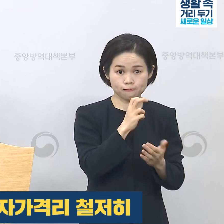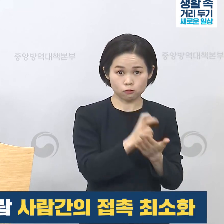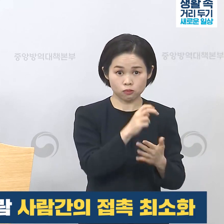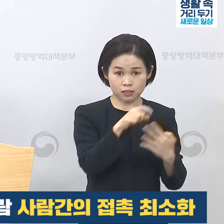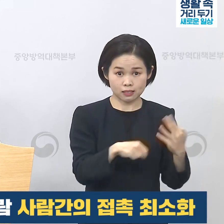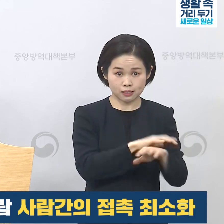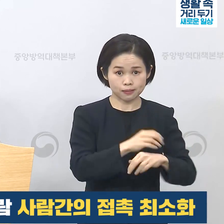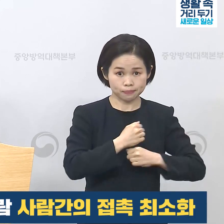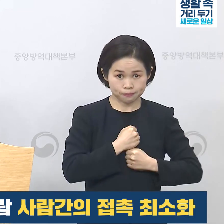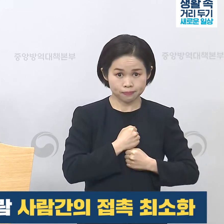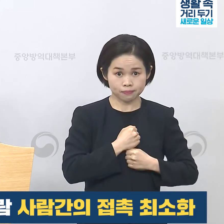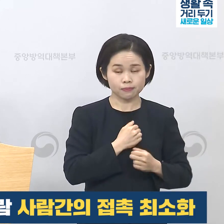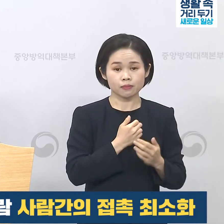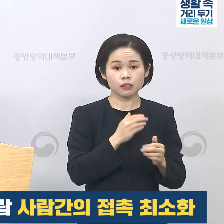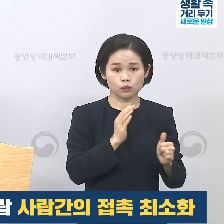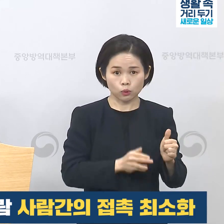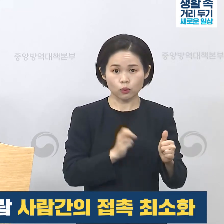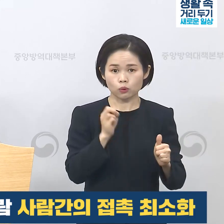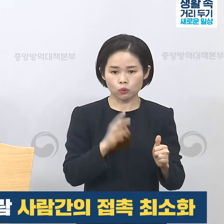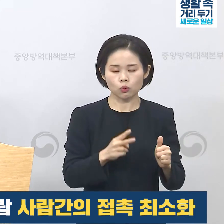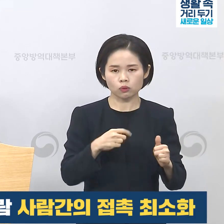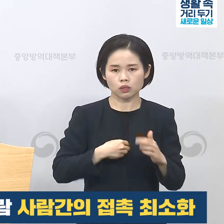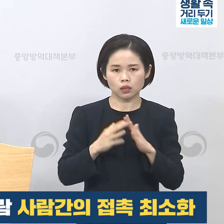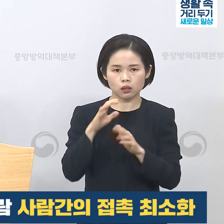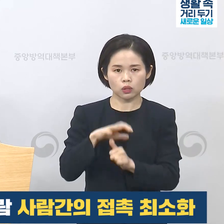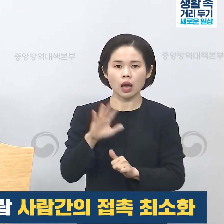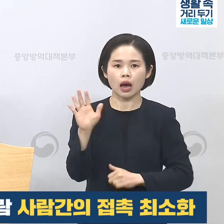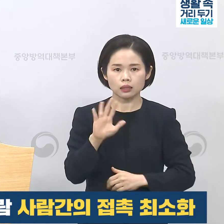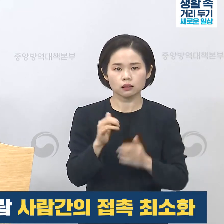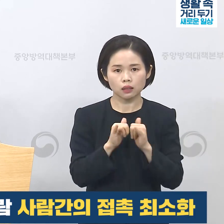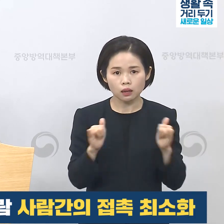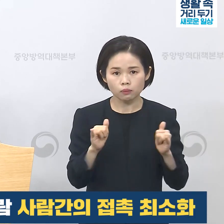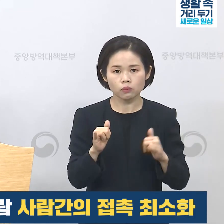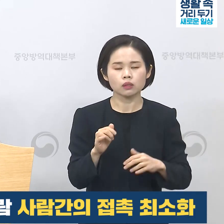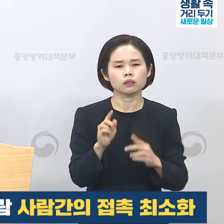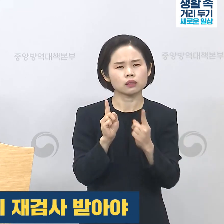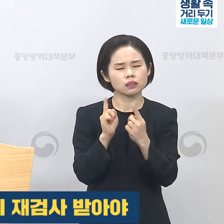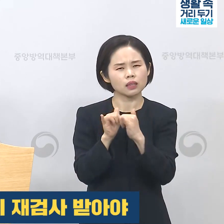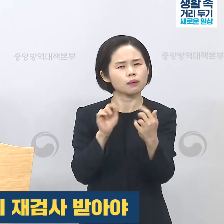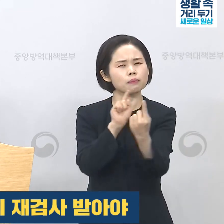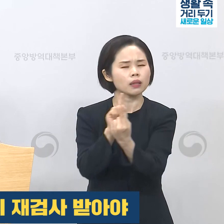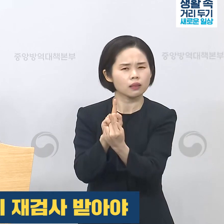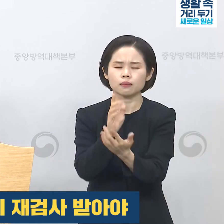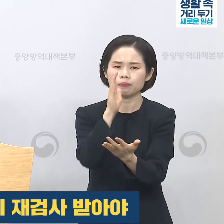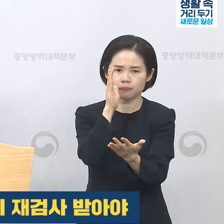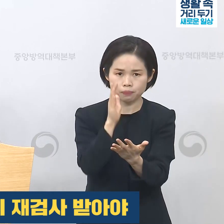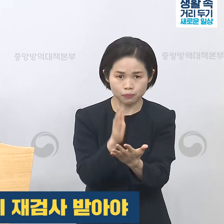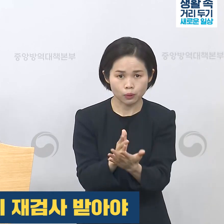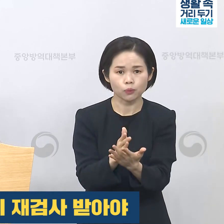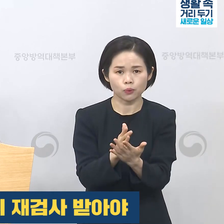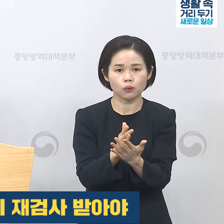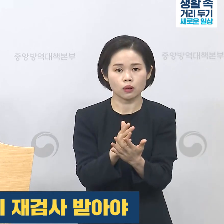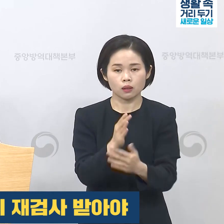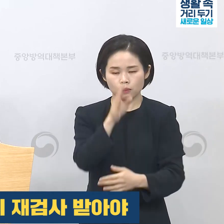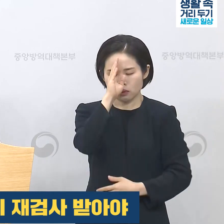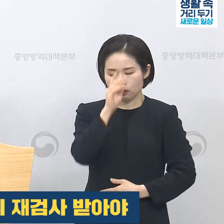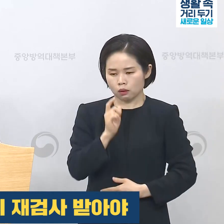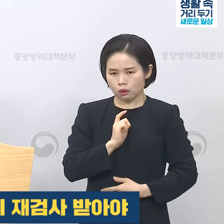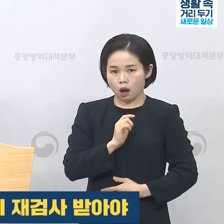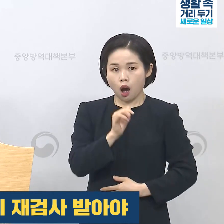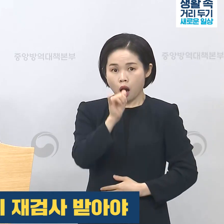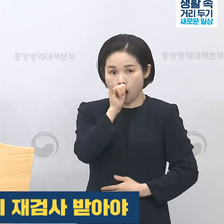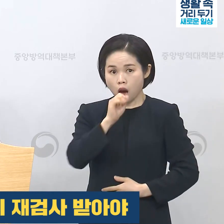지켜주시고 자가격리 대상자가 아닌 사람들도 사람 간의 접촉을 줄이고 증상 발생 시에는 즉시